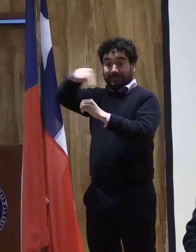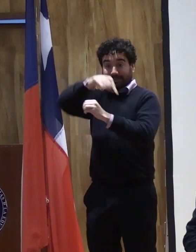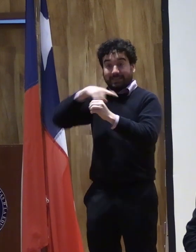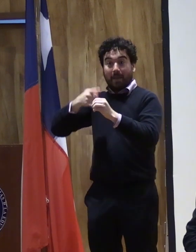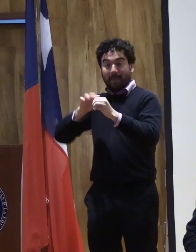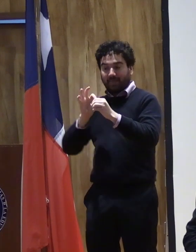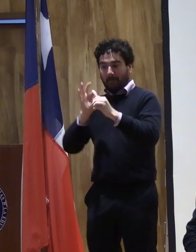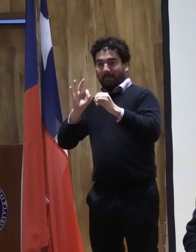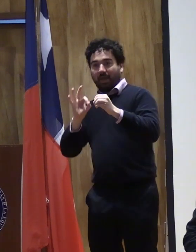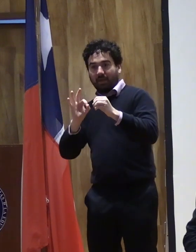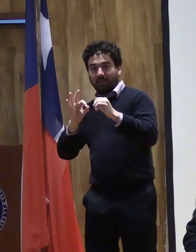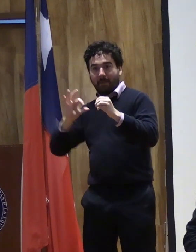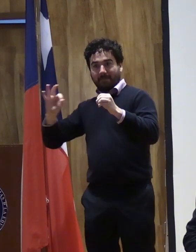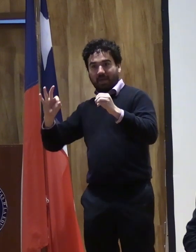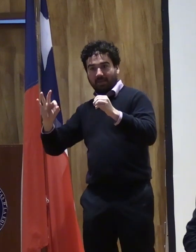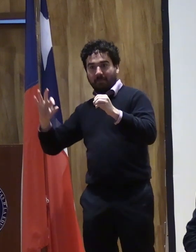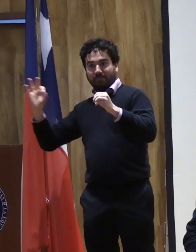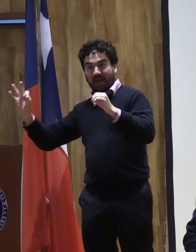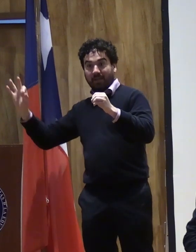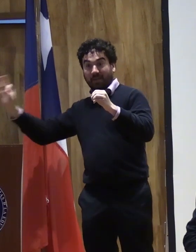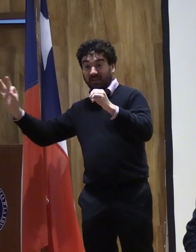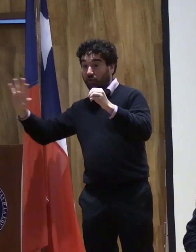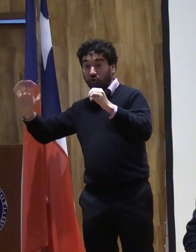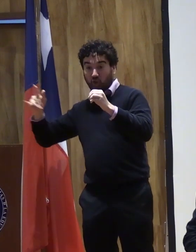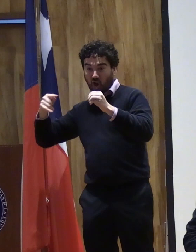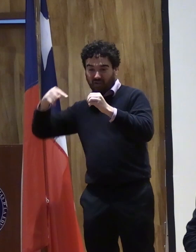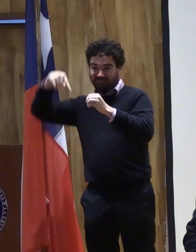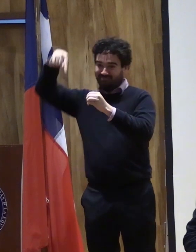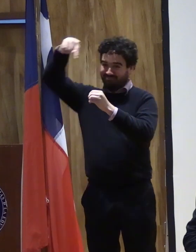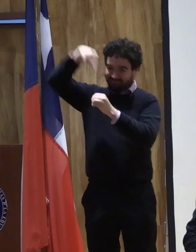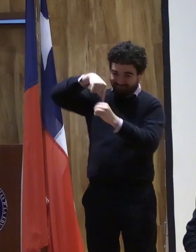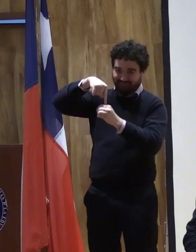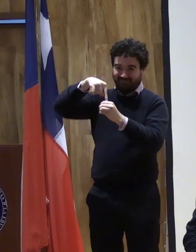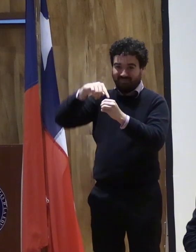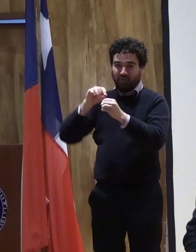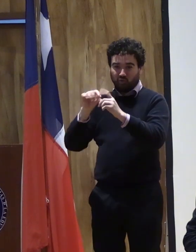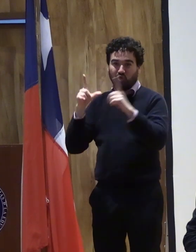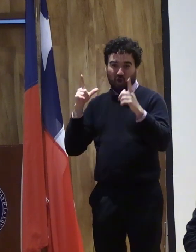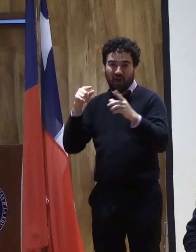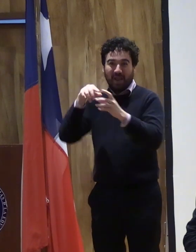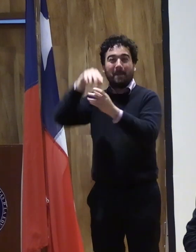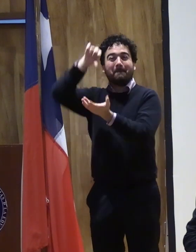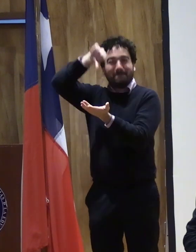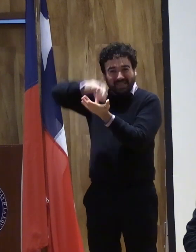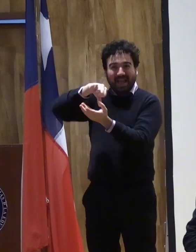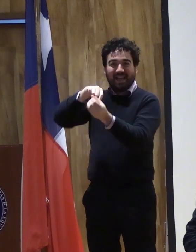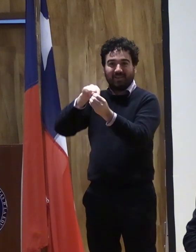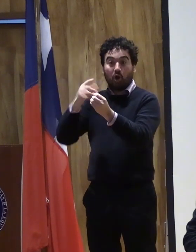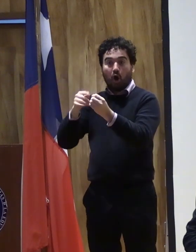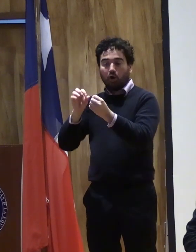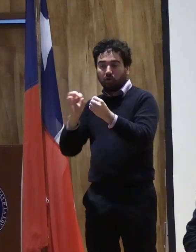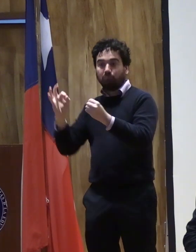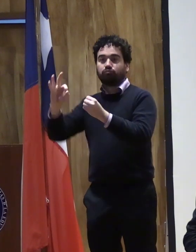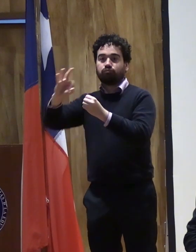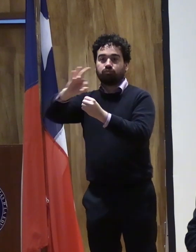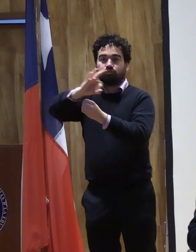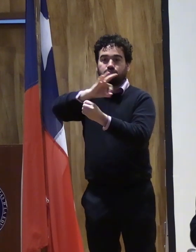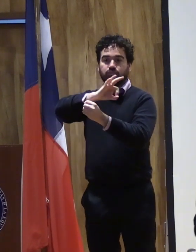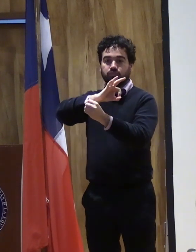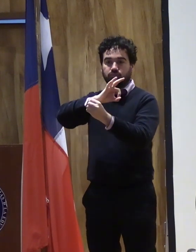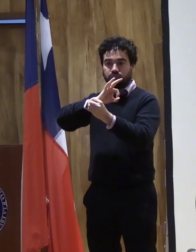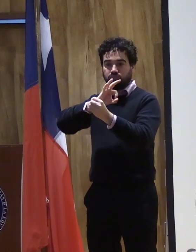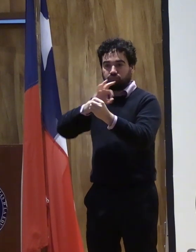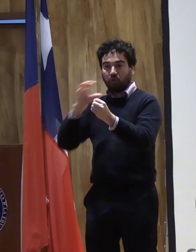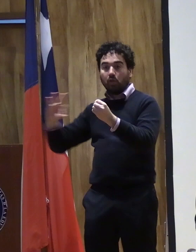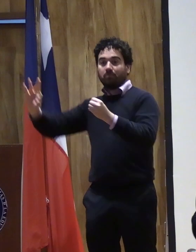gran mayoría de la materia quedó en el medio. Entonces esa es más o menos la historia del Sol. El universo parte hace 13.800